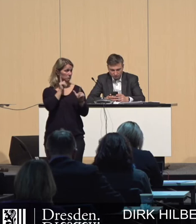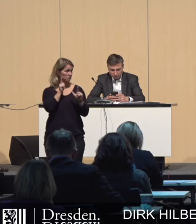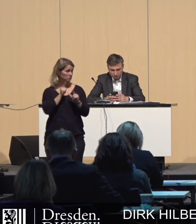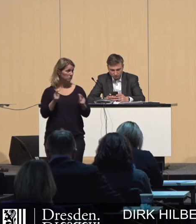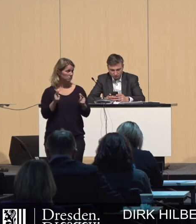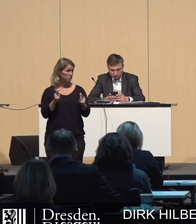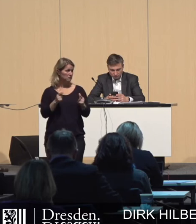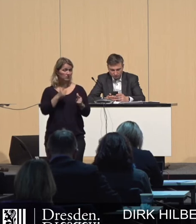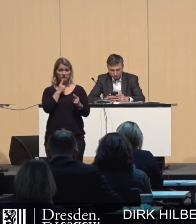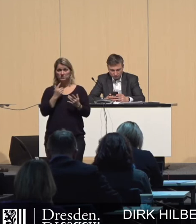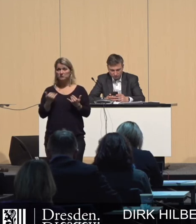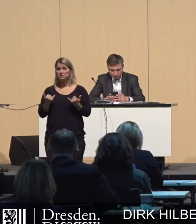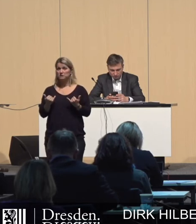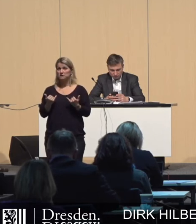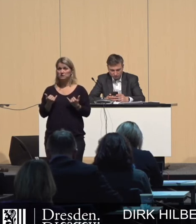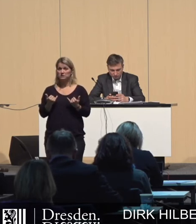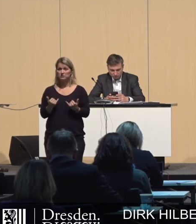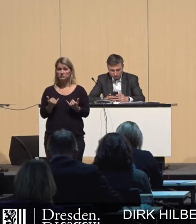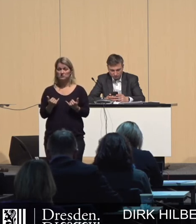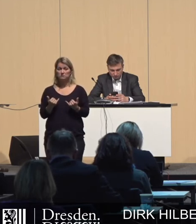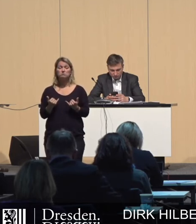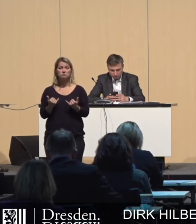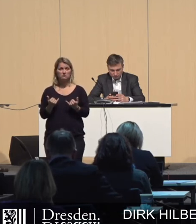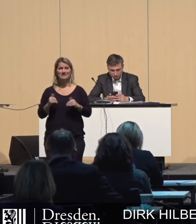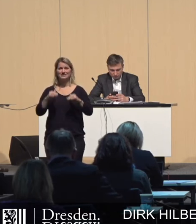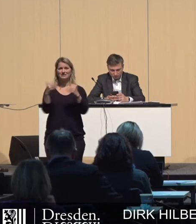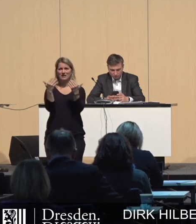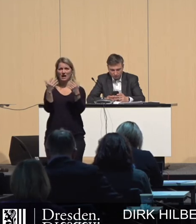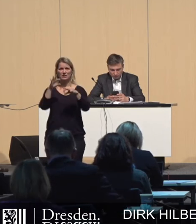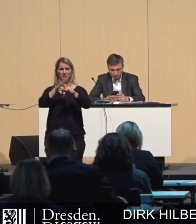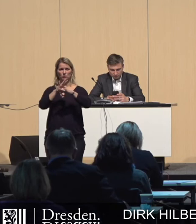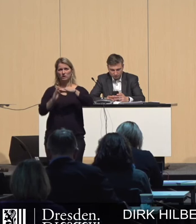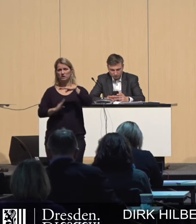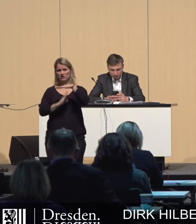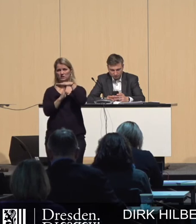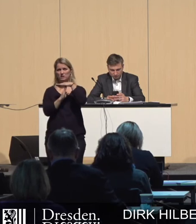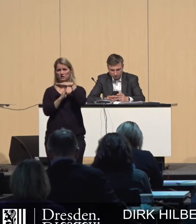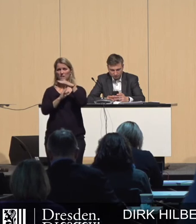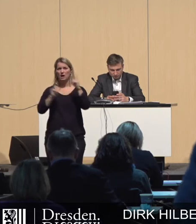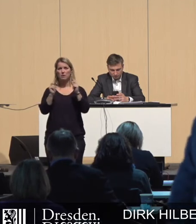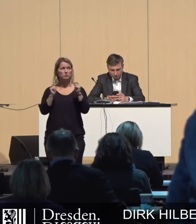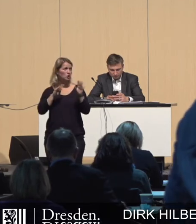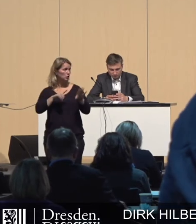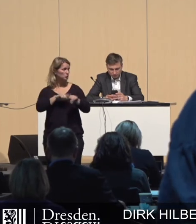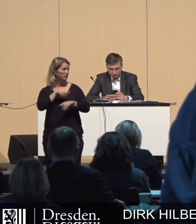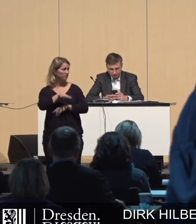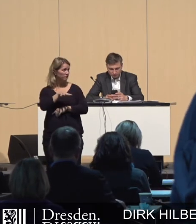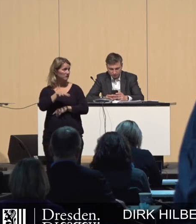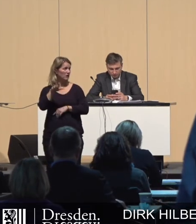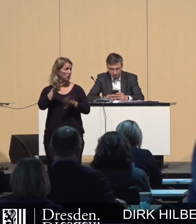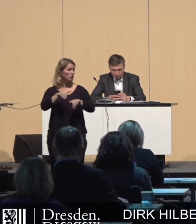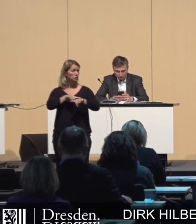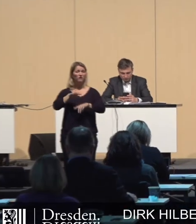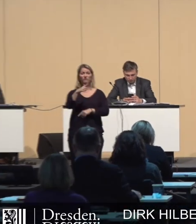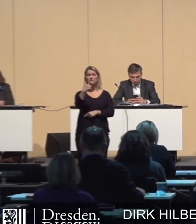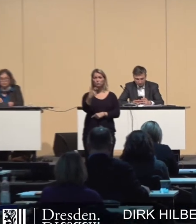ich an dieser Stelle jetzt sagen, eine 10-minütige Auszeit. Wir haben es 19.15 Uhr, wir treffen uns 19.25 Uhr